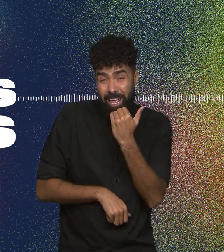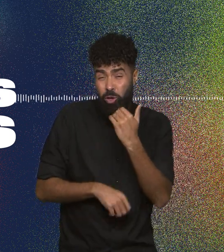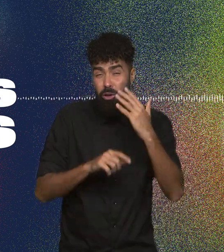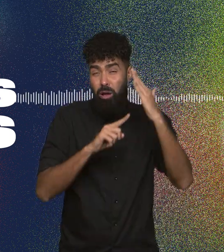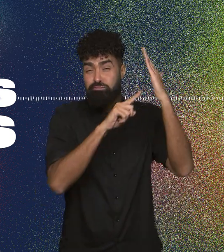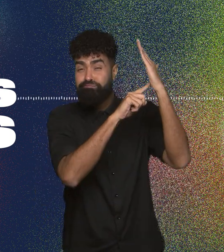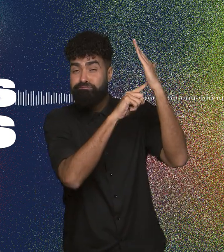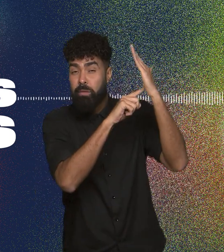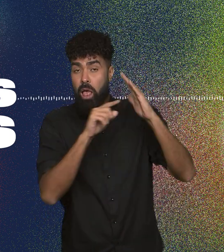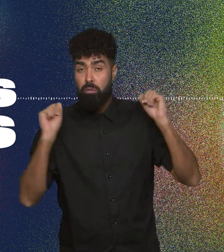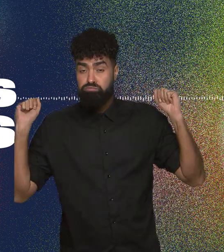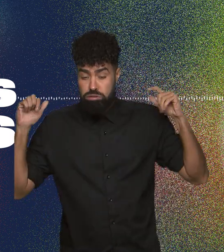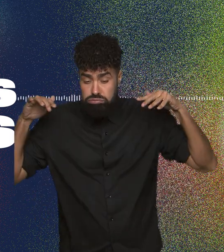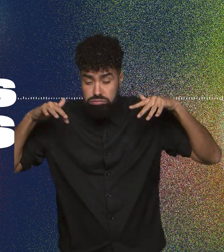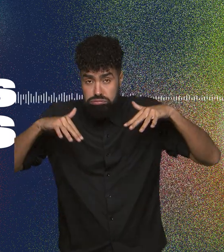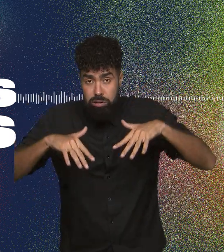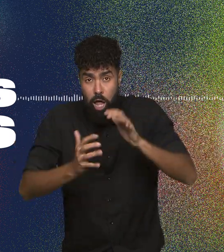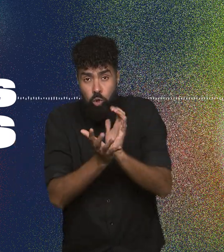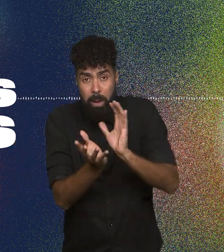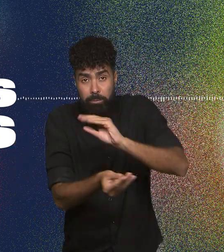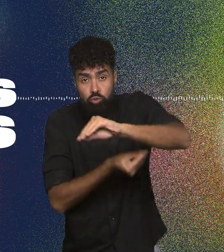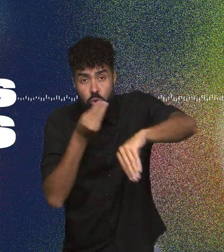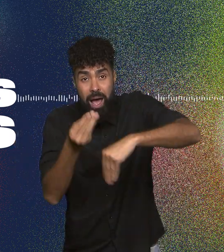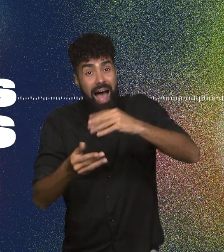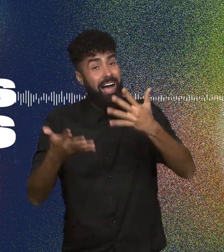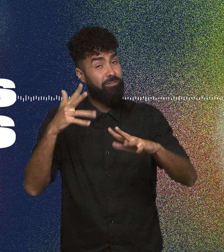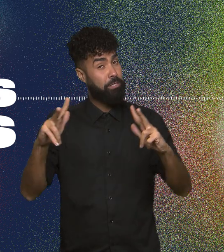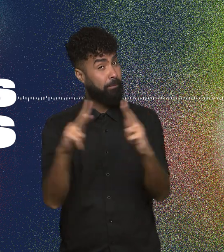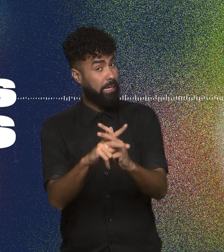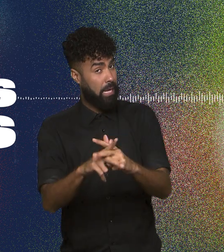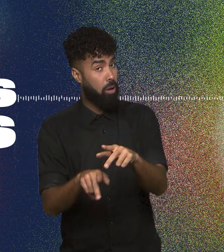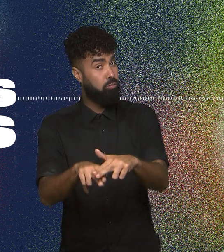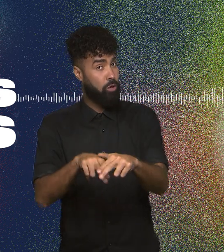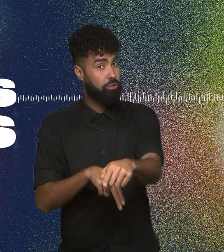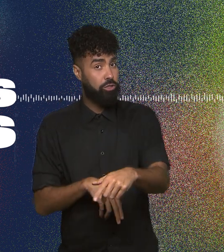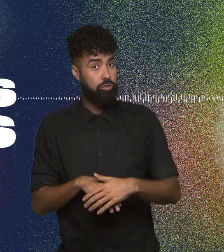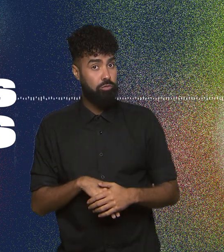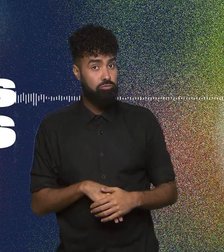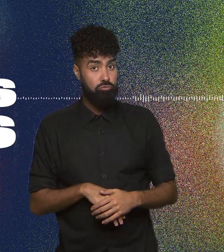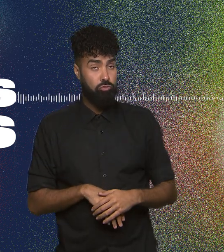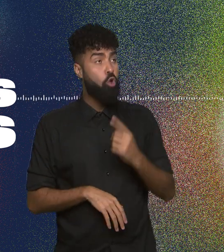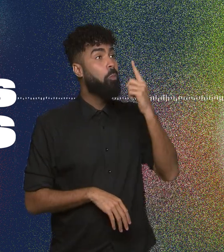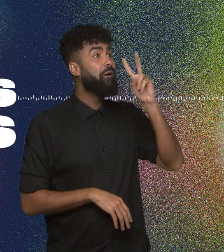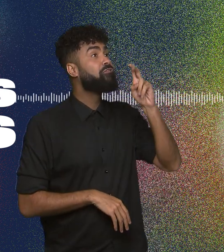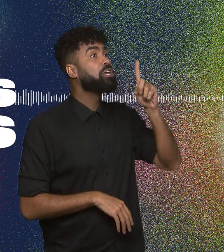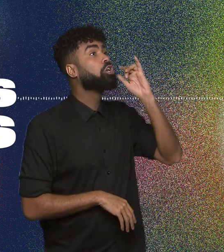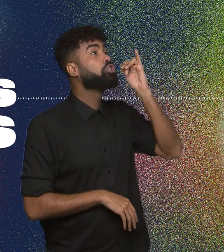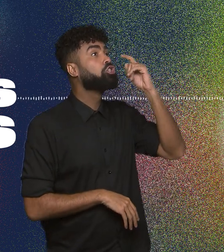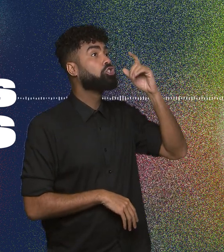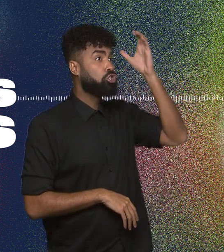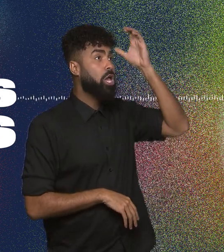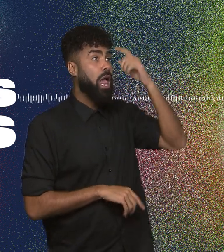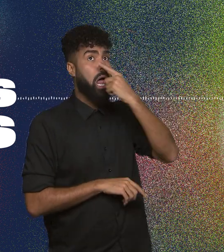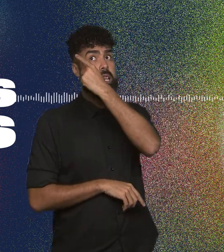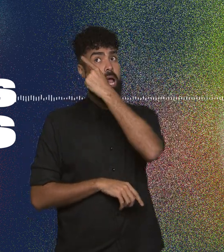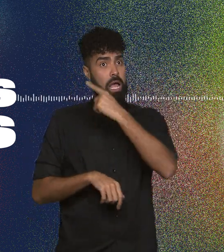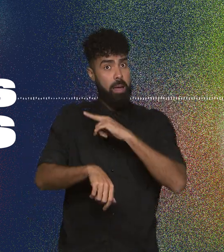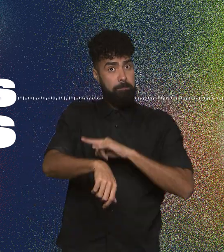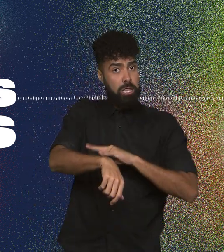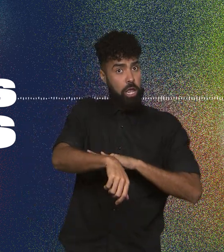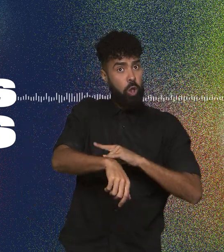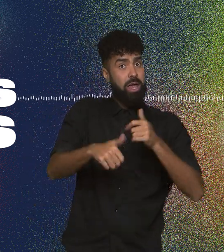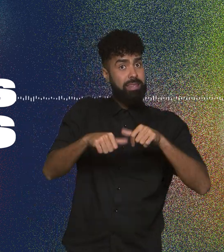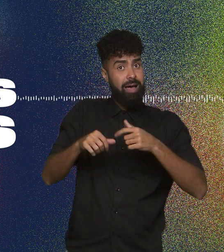e às vezes estão tendo briga por causa disso. Uma vez, aí tava cheio de papel na privada, aí eu falei